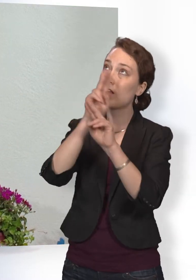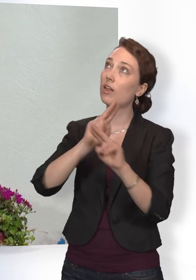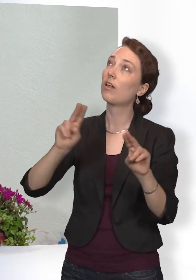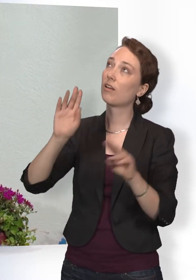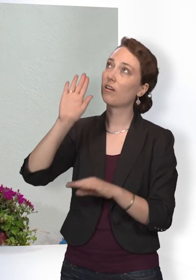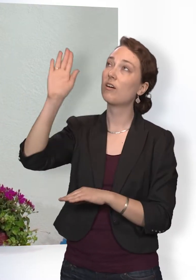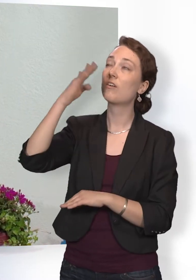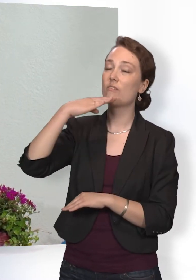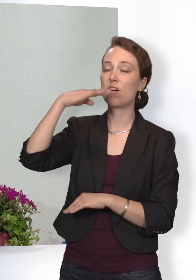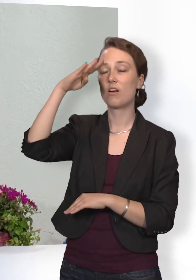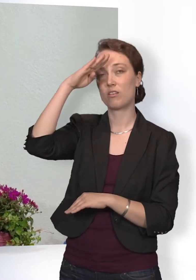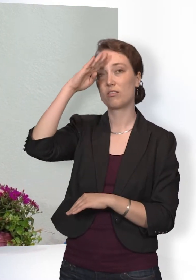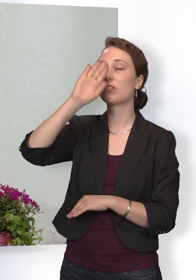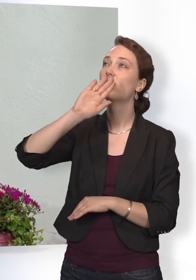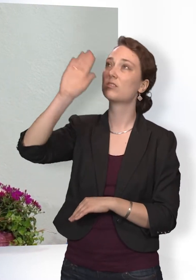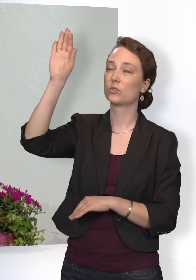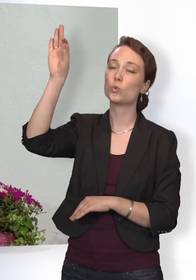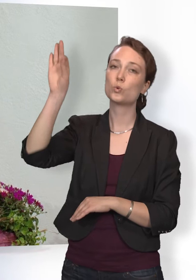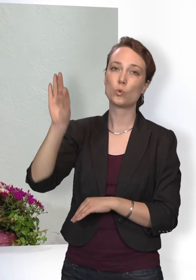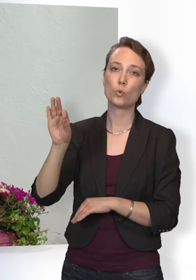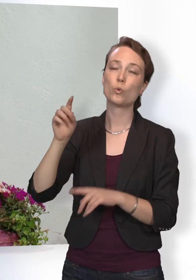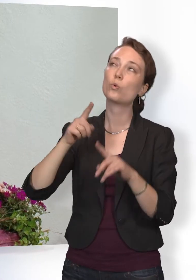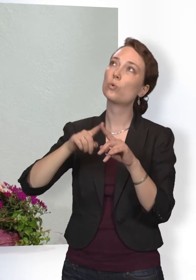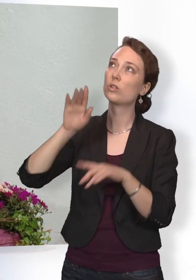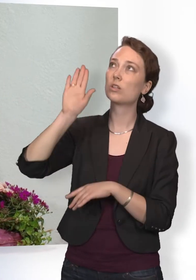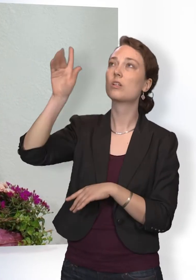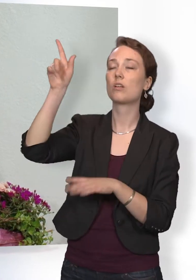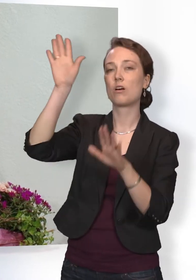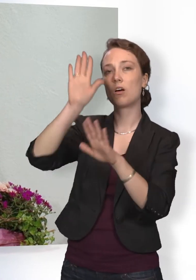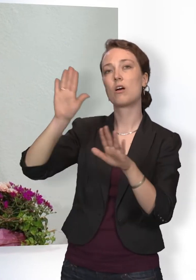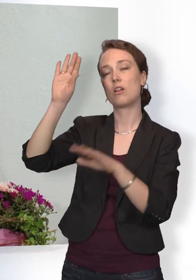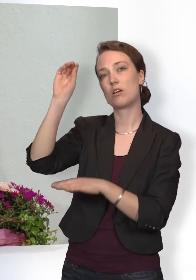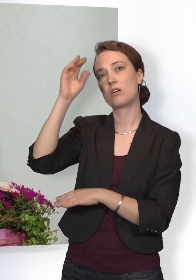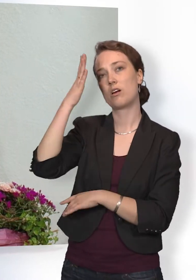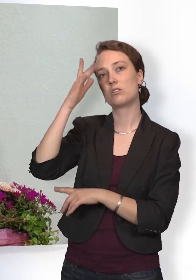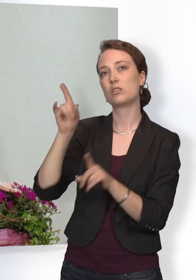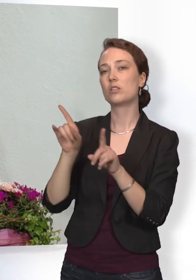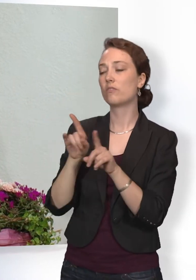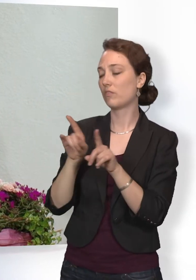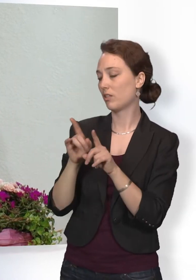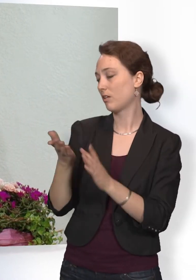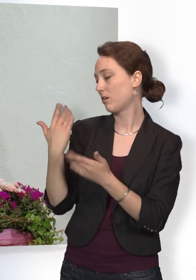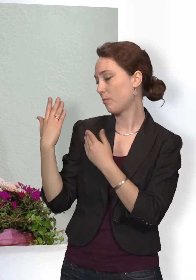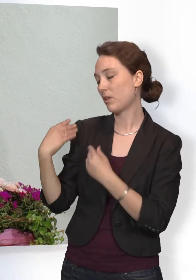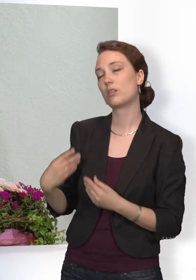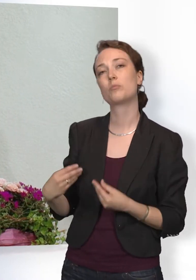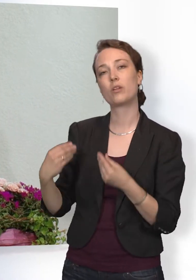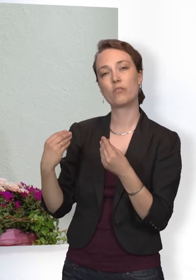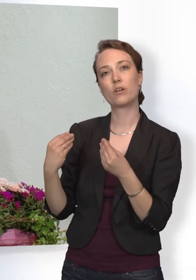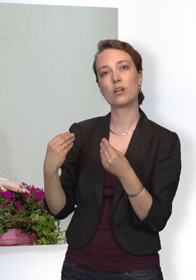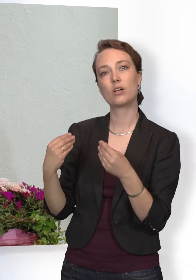Ehre sei dem Vater und dem Sohn und dem Heiligen Geist, wie es war im